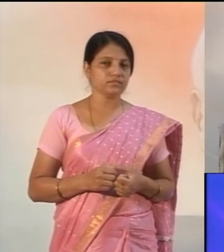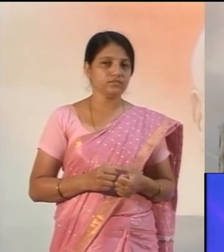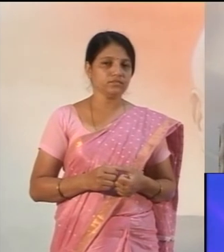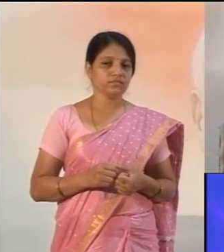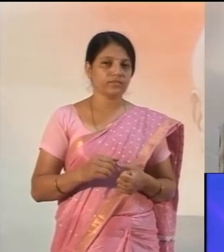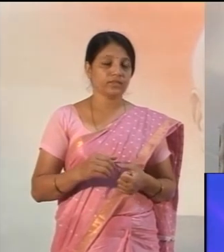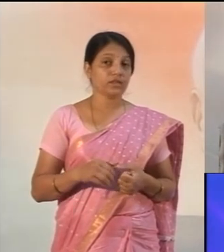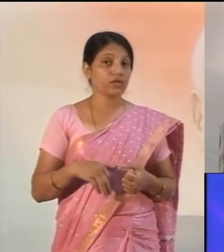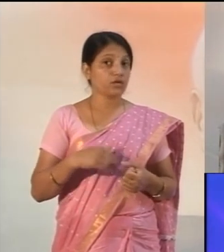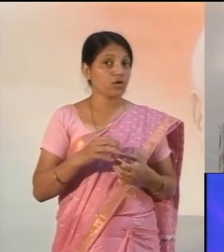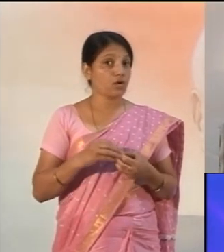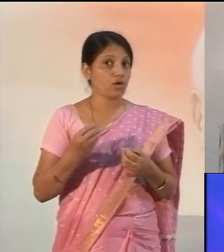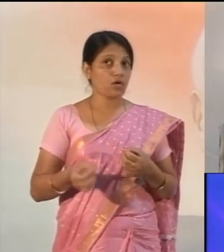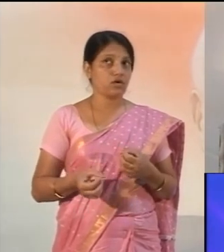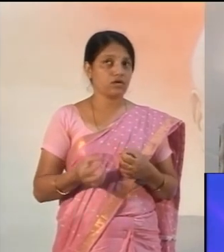और रात को